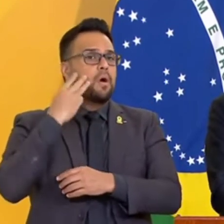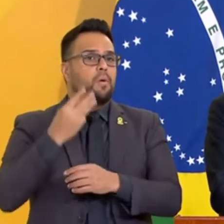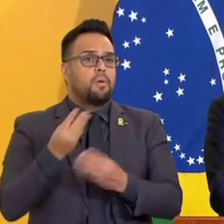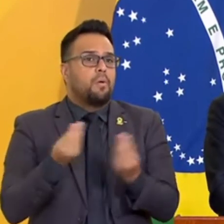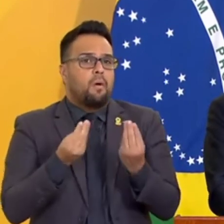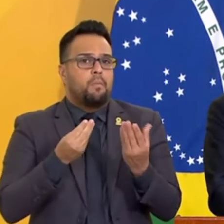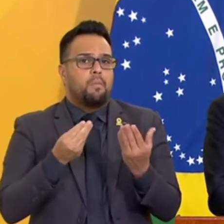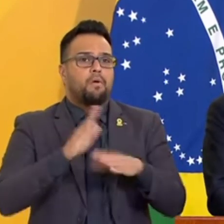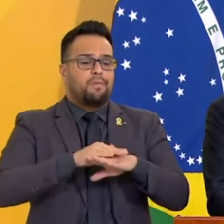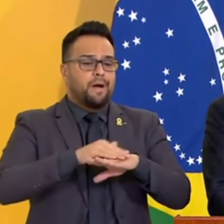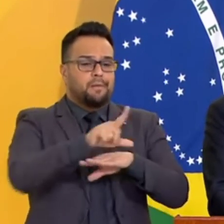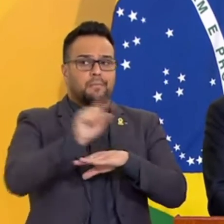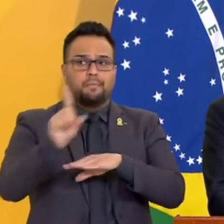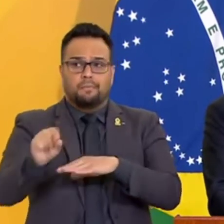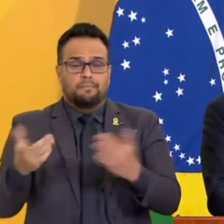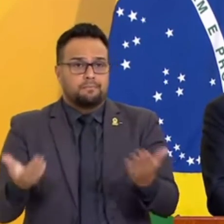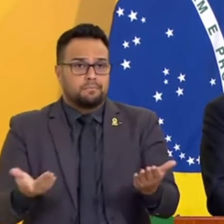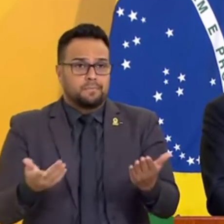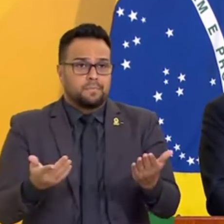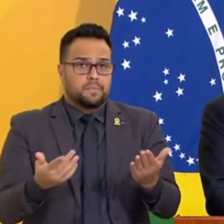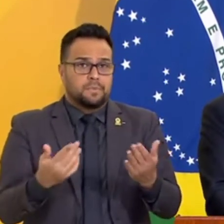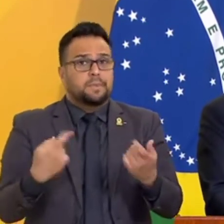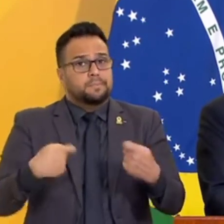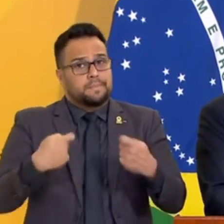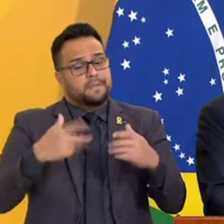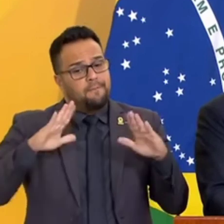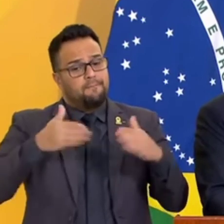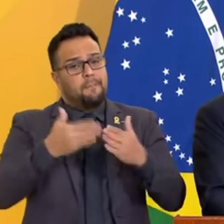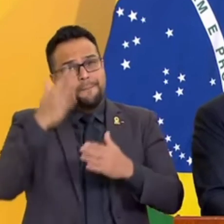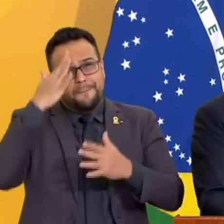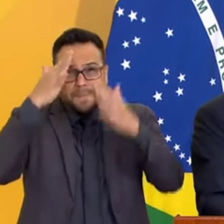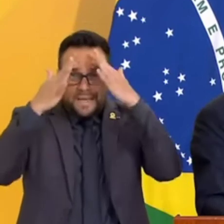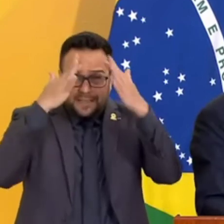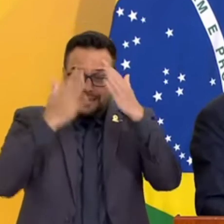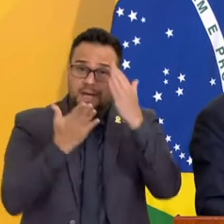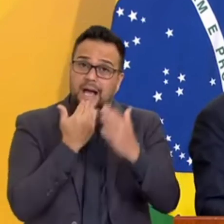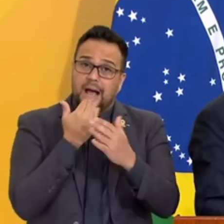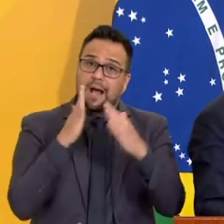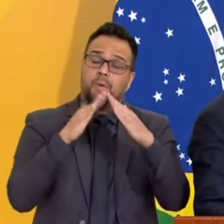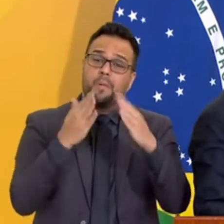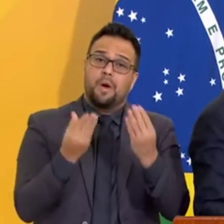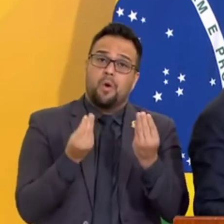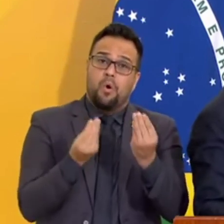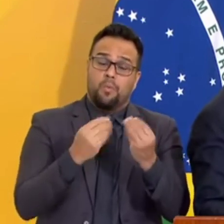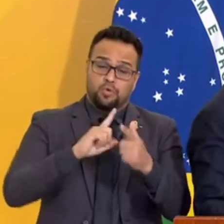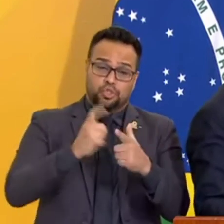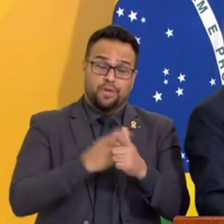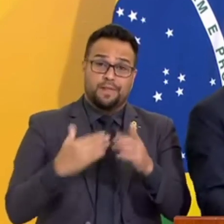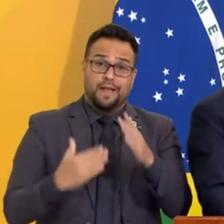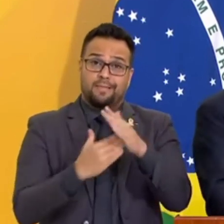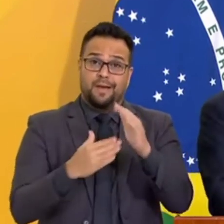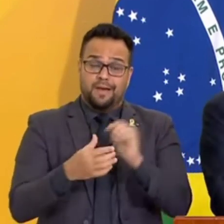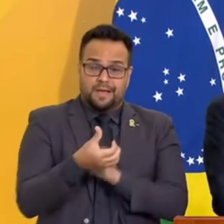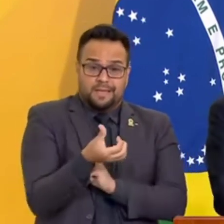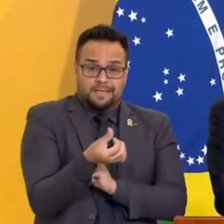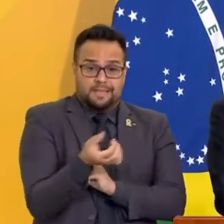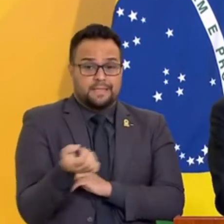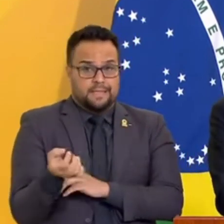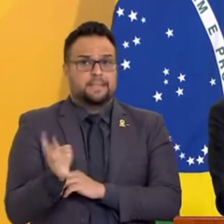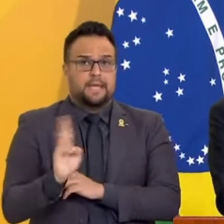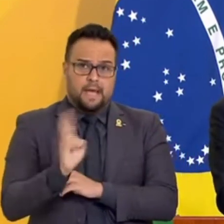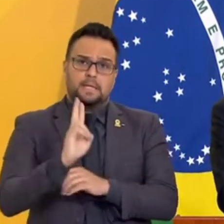faltar o que o que comer em casa é o que nós estamos passando aqui dívida de até 600 minerais as roupas